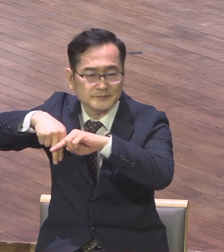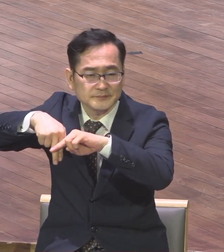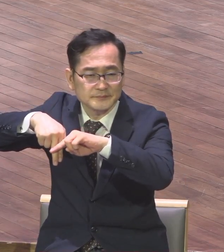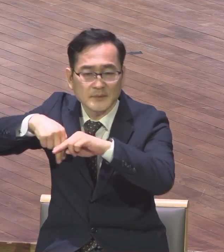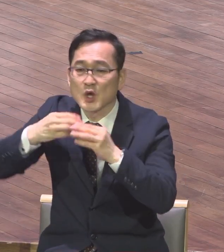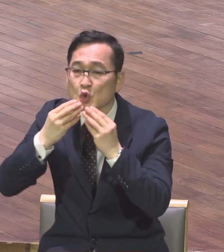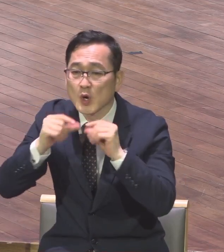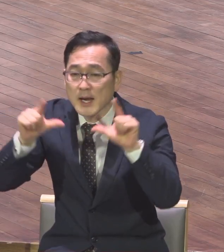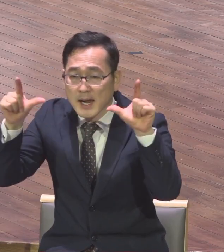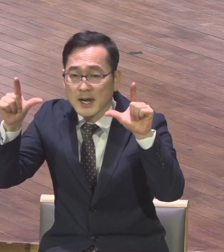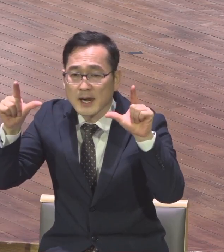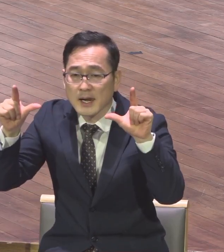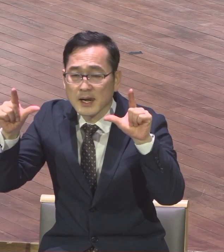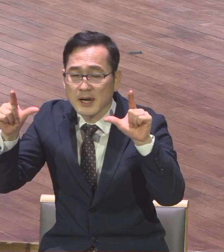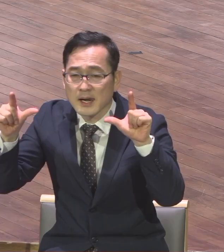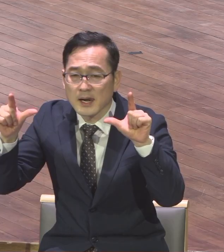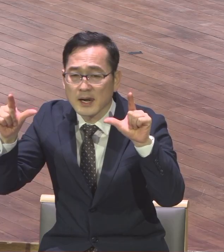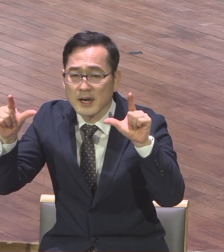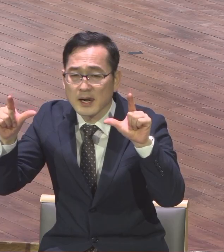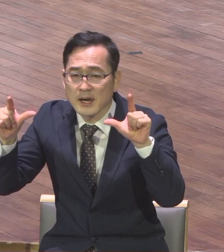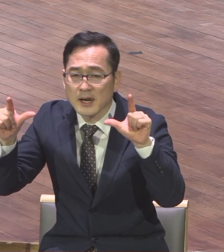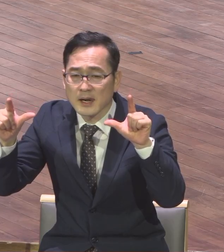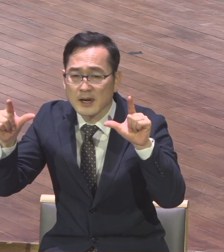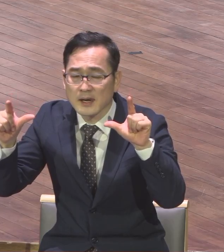안식일 토요일이 지난 주일